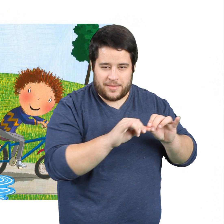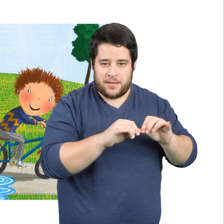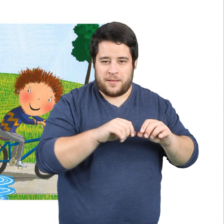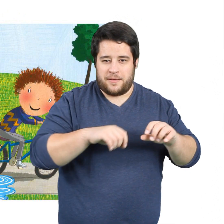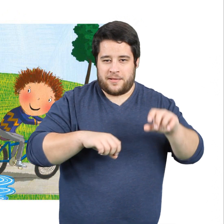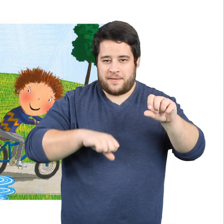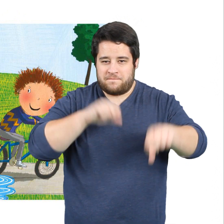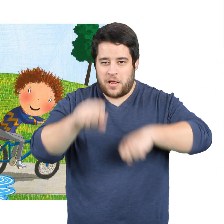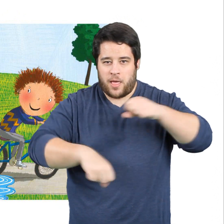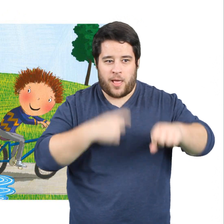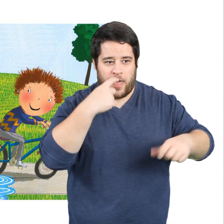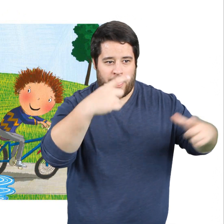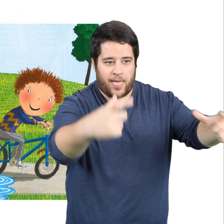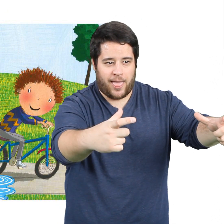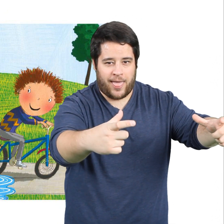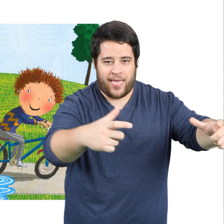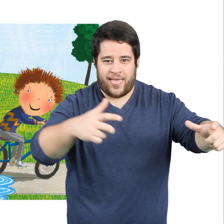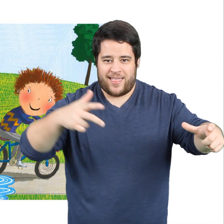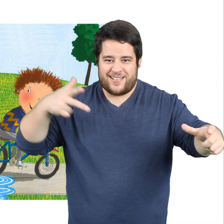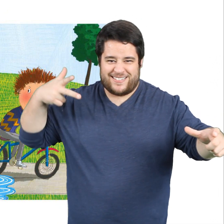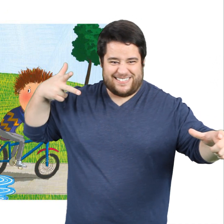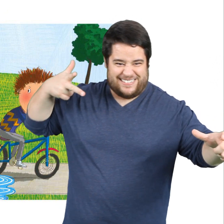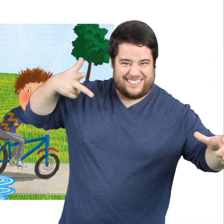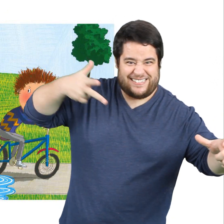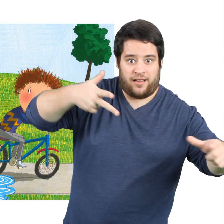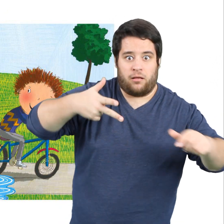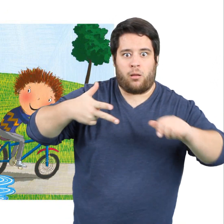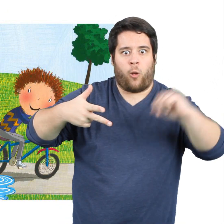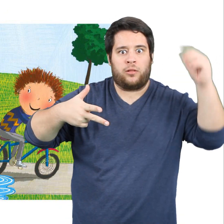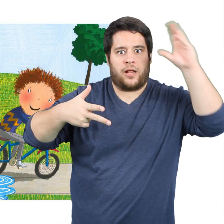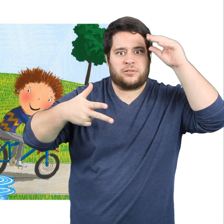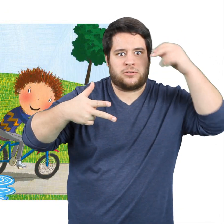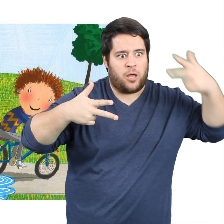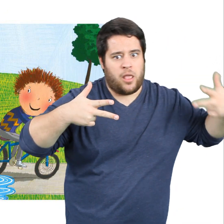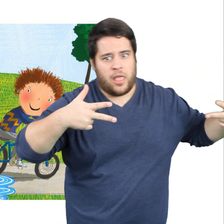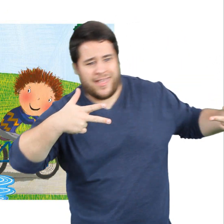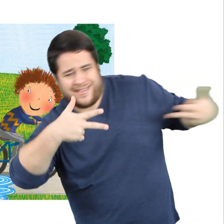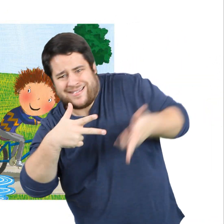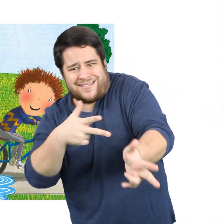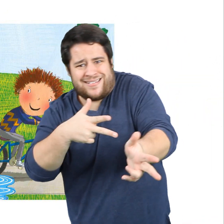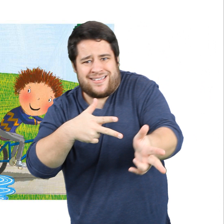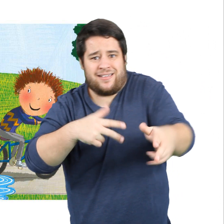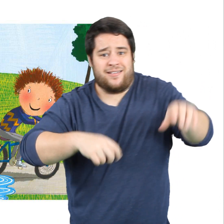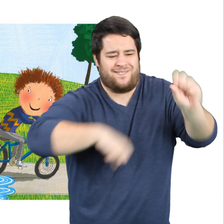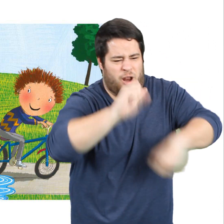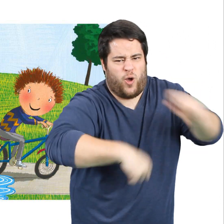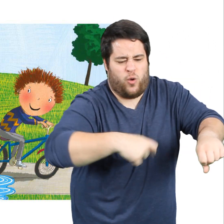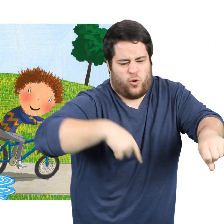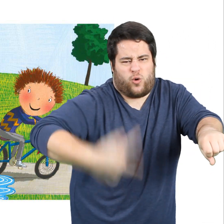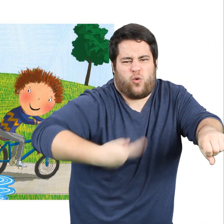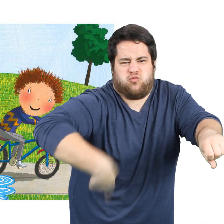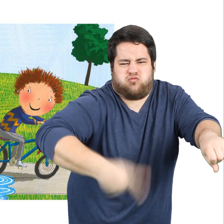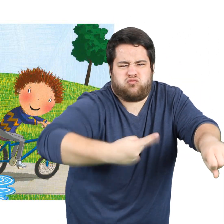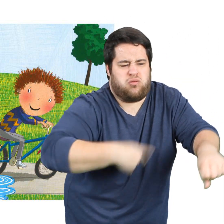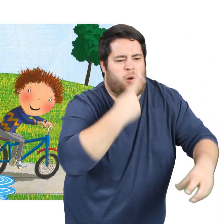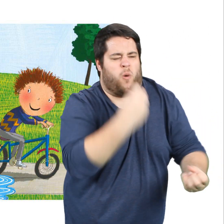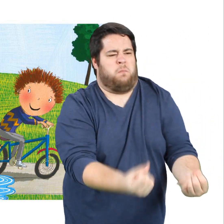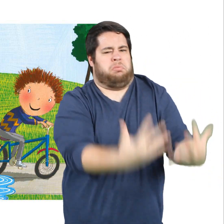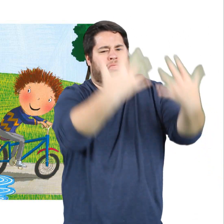Jack s'apprêtait à l'arroser lorsqu'il fut interrompu par un garçon qui fonçait vers